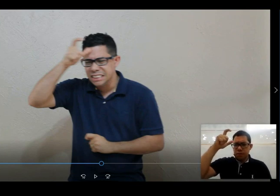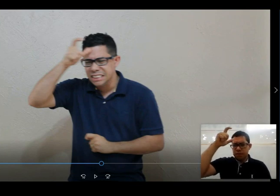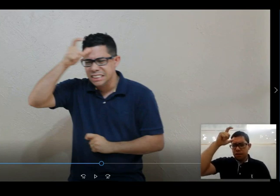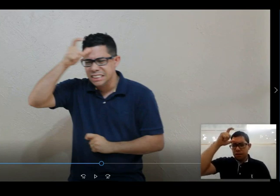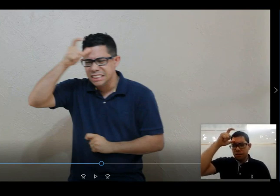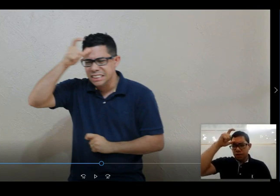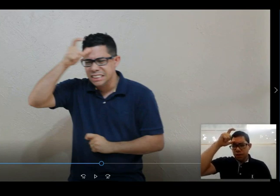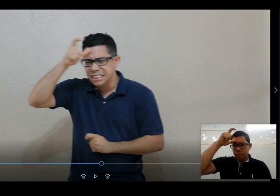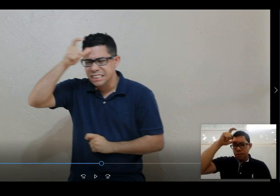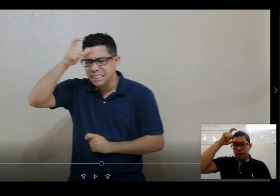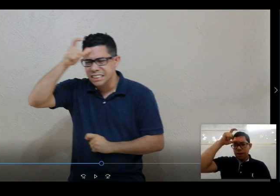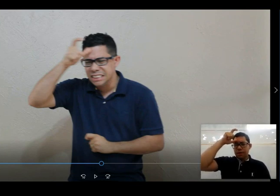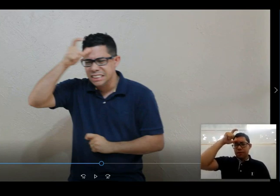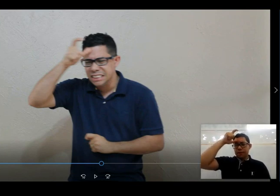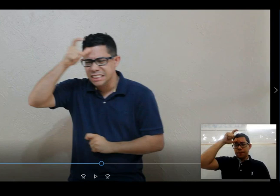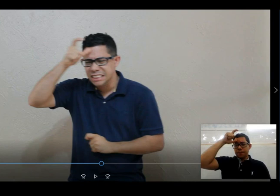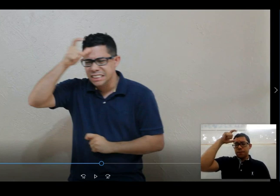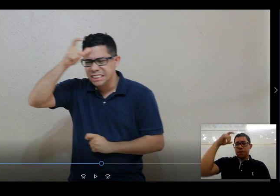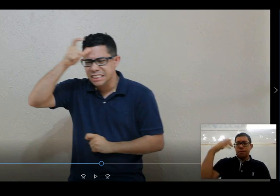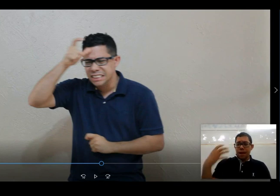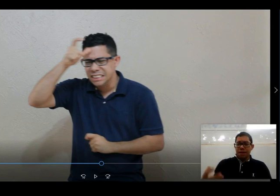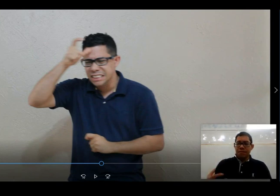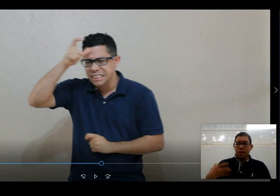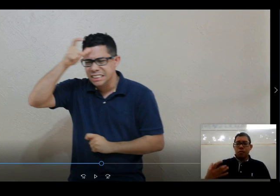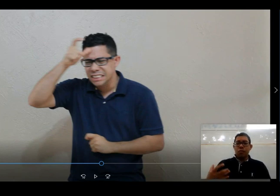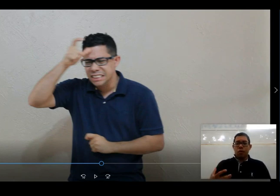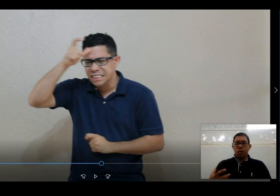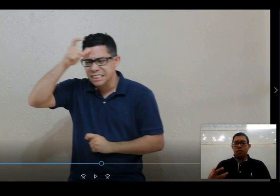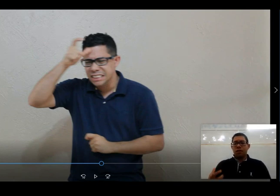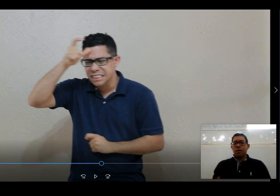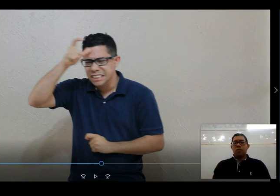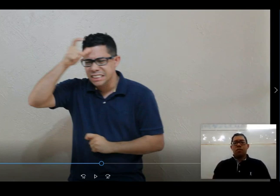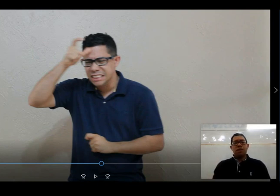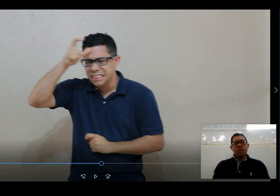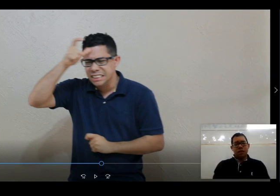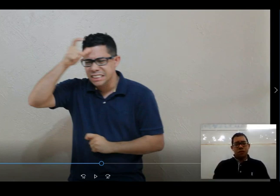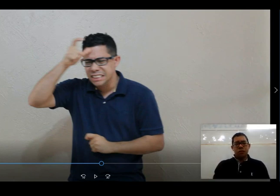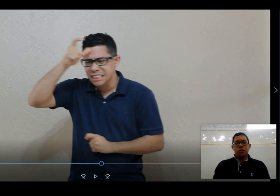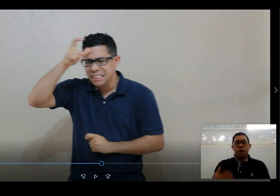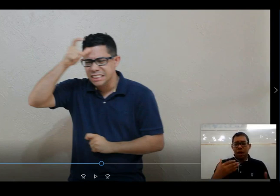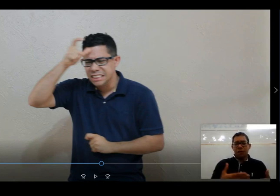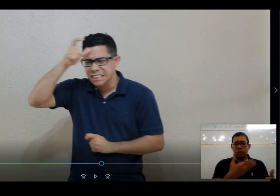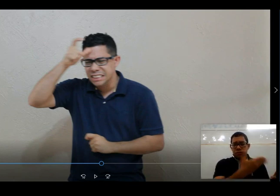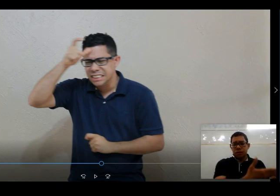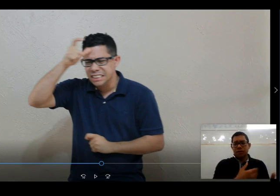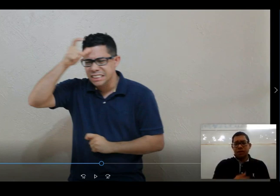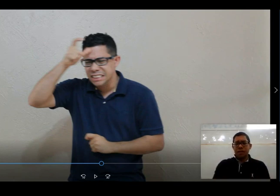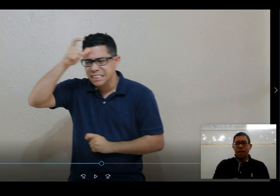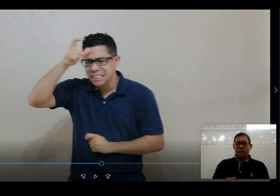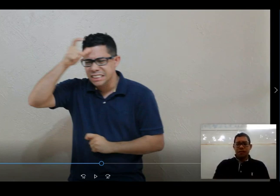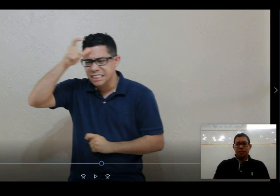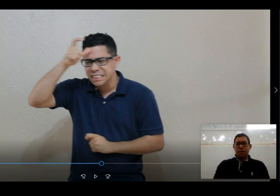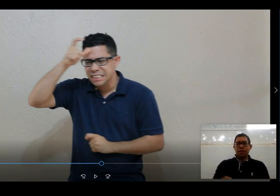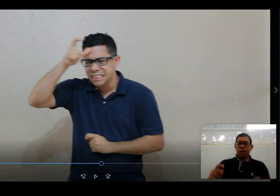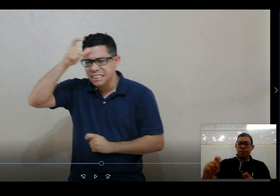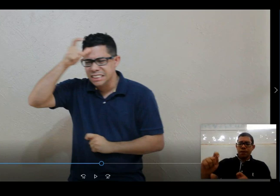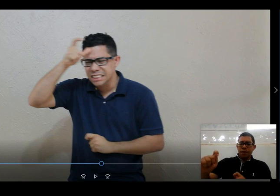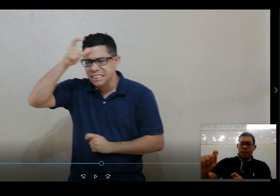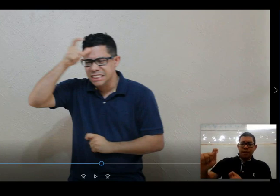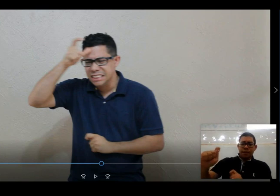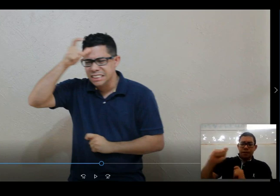uma expressão mais brava, rancorosa, fazendo alusão a Satanás,